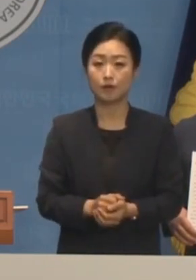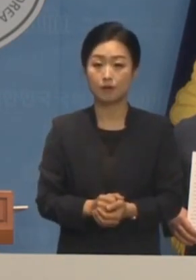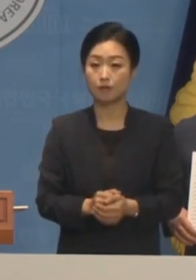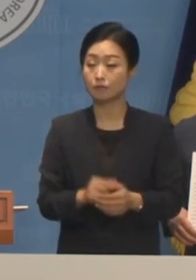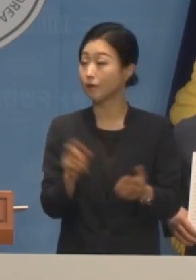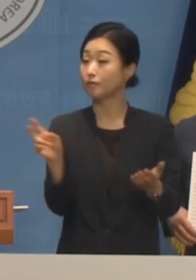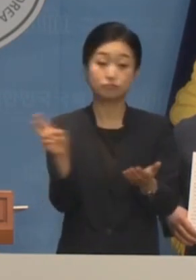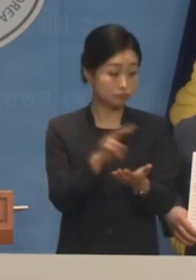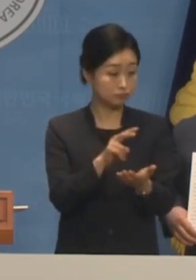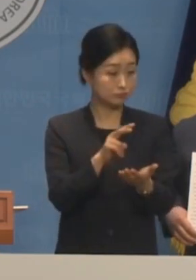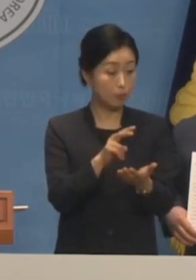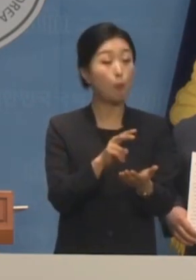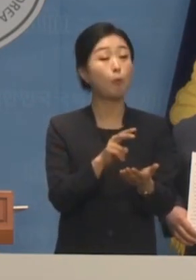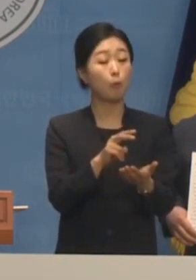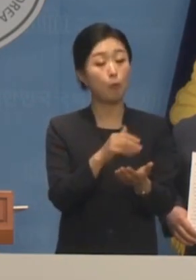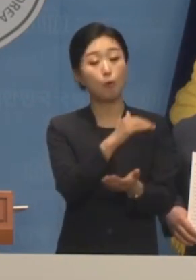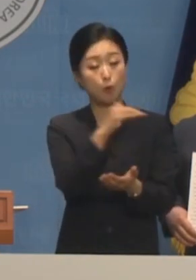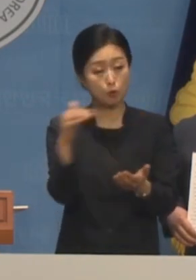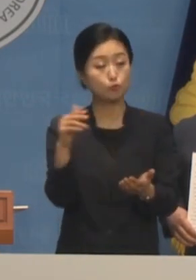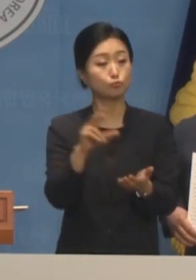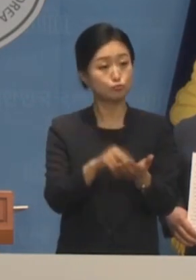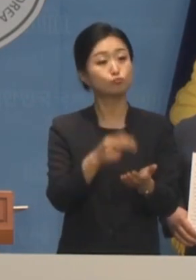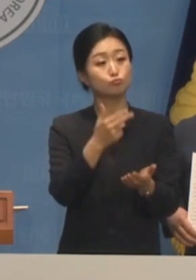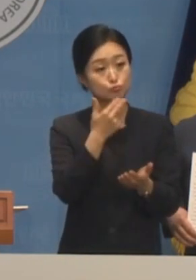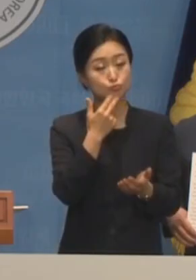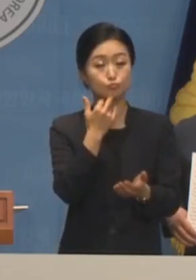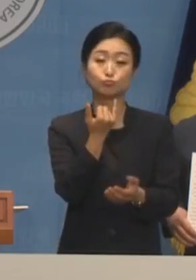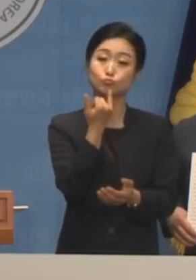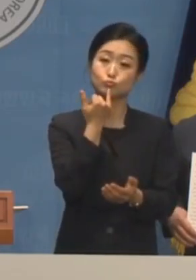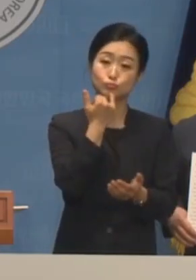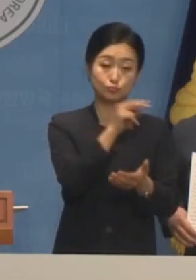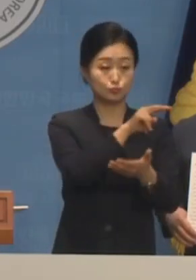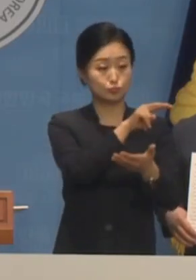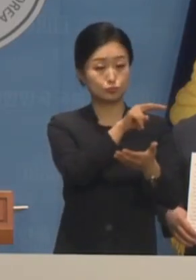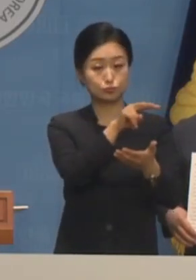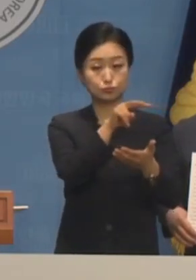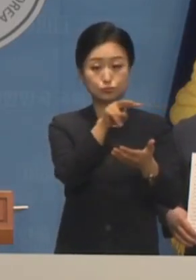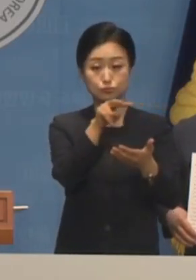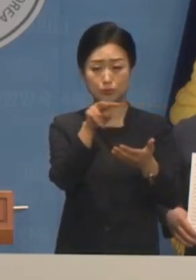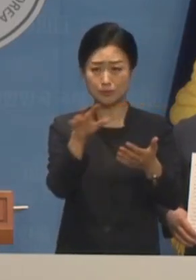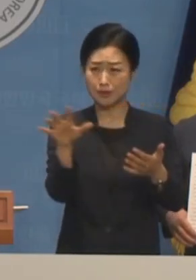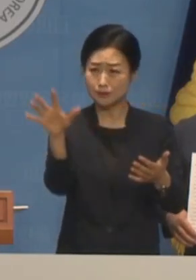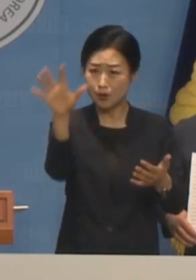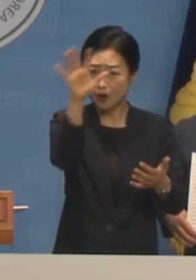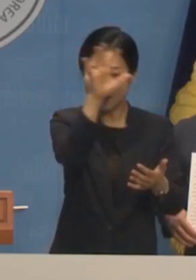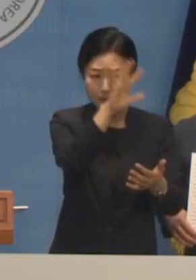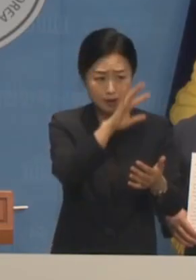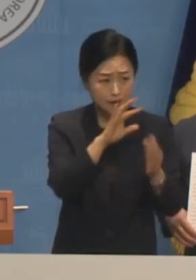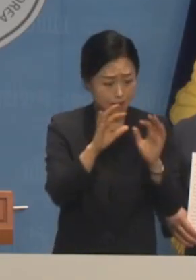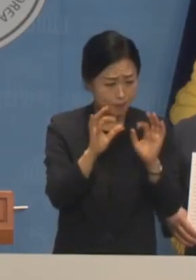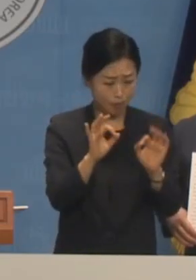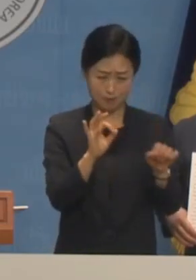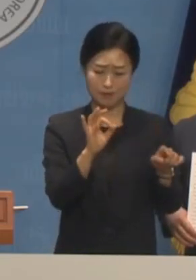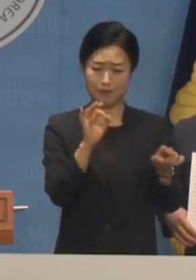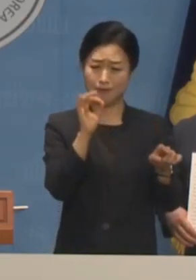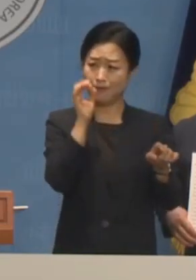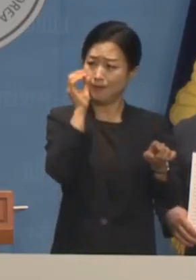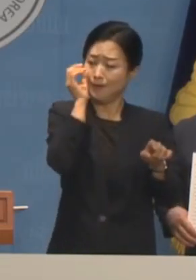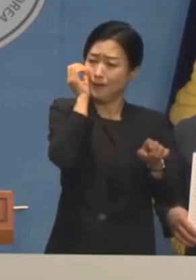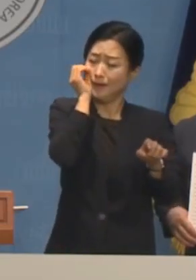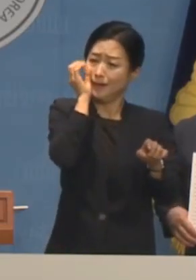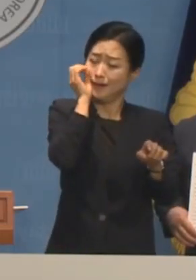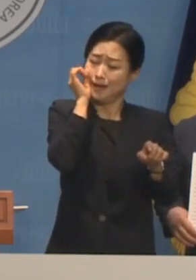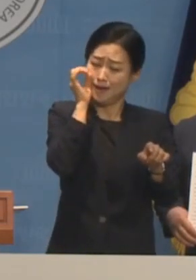보면 집필 기준에 맞는 무난한 서술처럼 보이지만 전체적으로 보면 검정을 어떻게 통과했는지